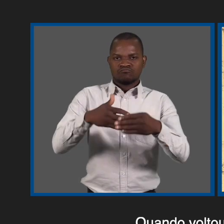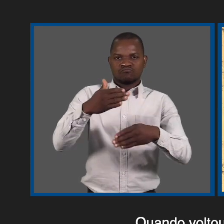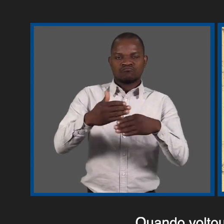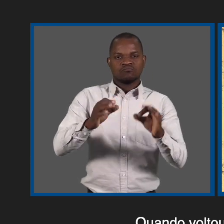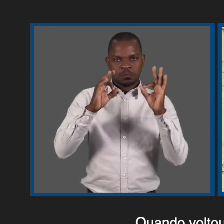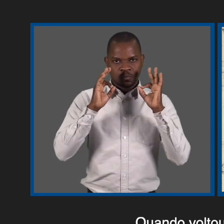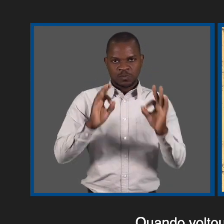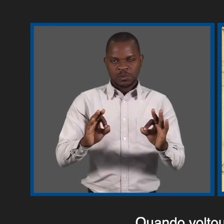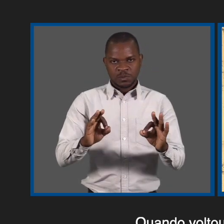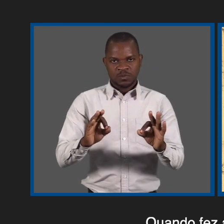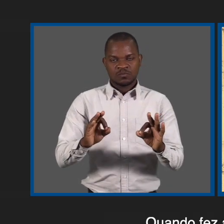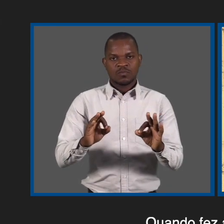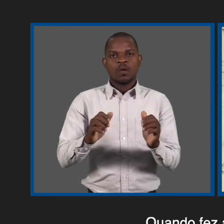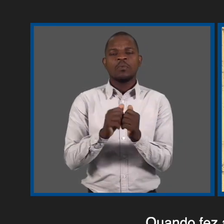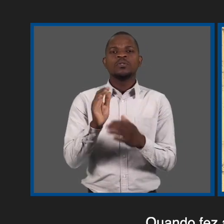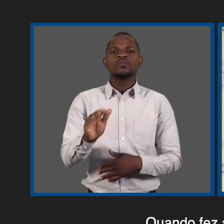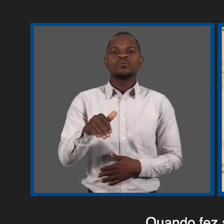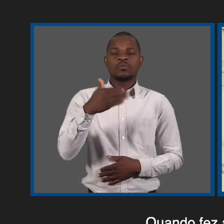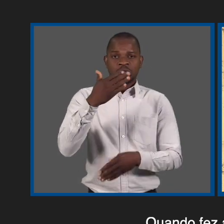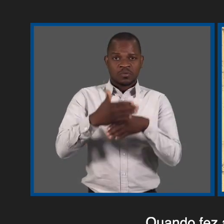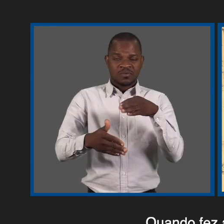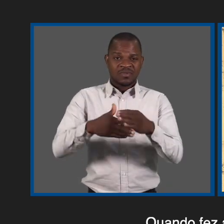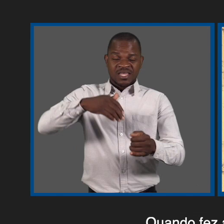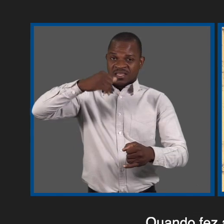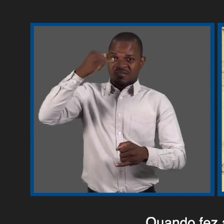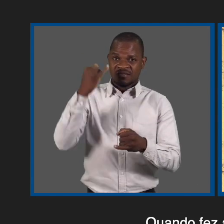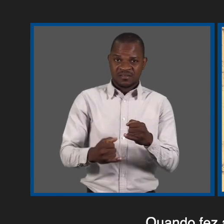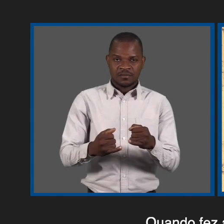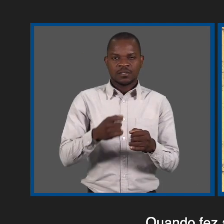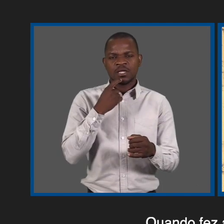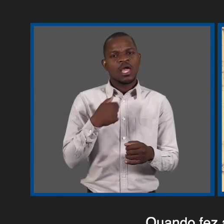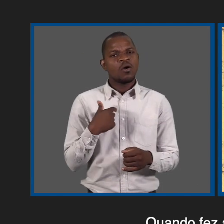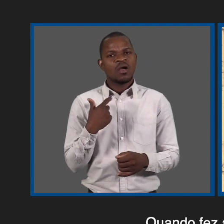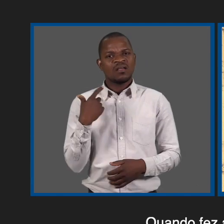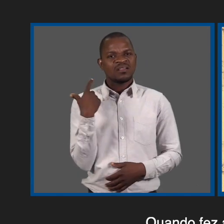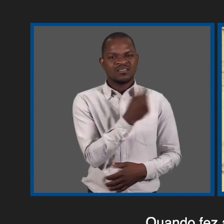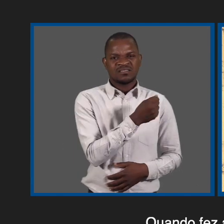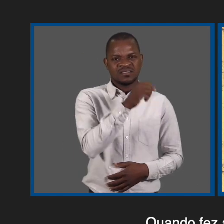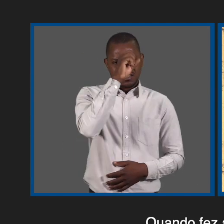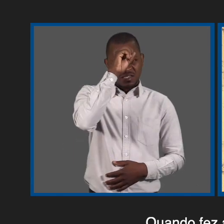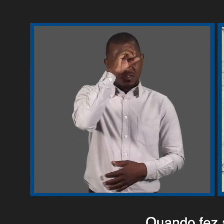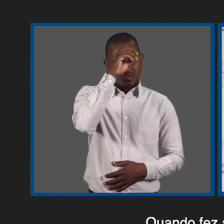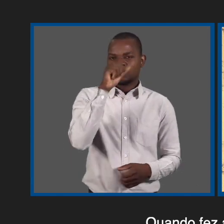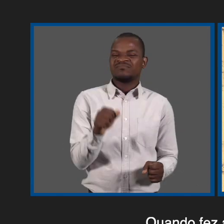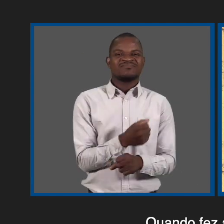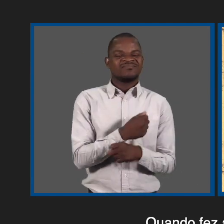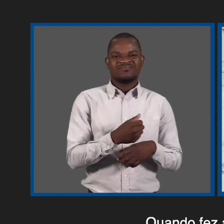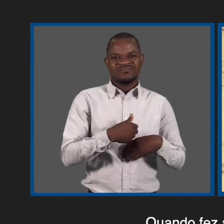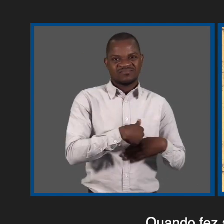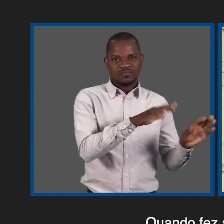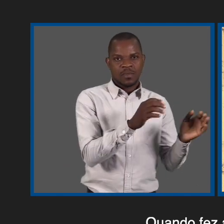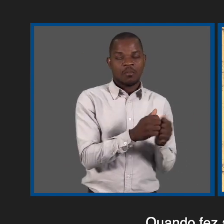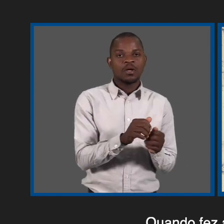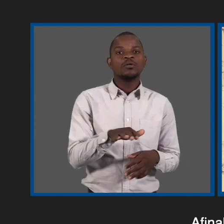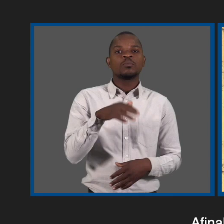em falta daquela casa de banho. Depois, quando fez, aquela casa de banho. Ela jurou que não voltava mais para